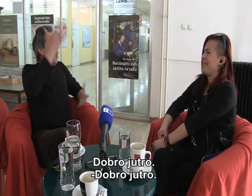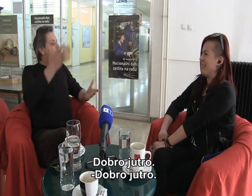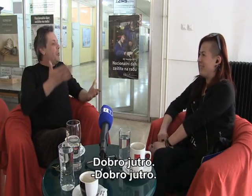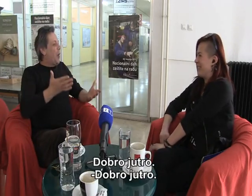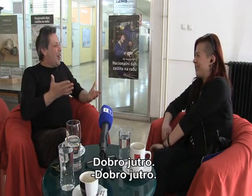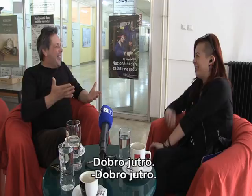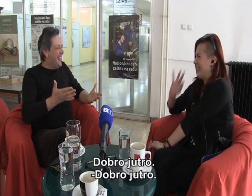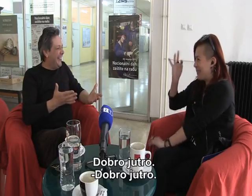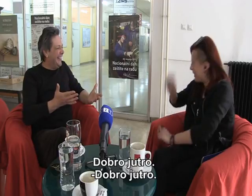Dobro jutro.